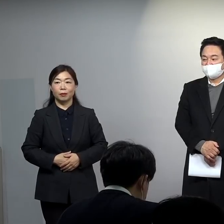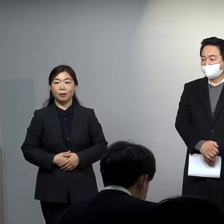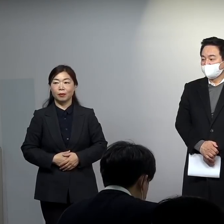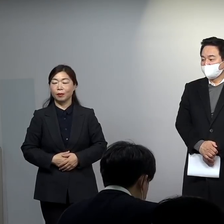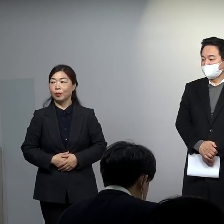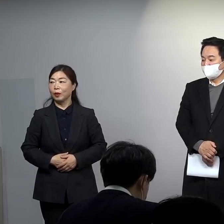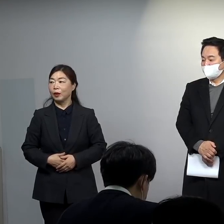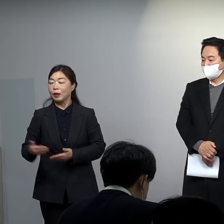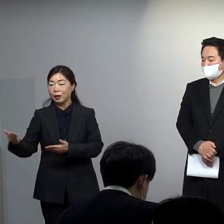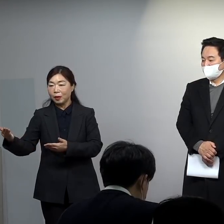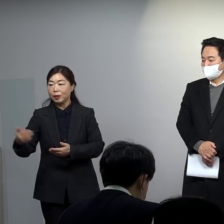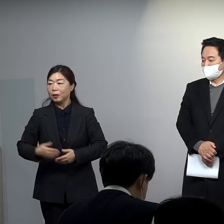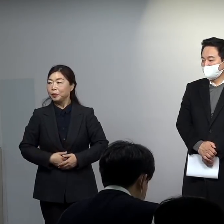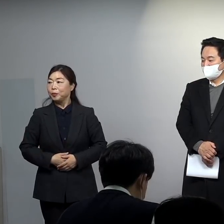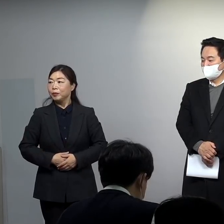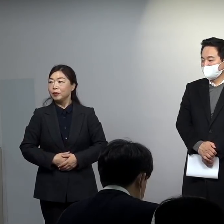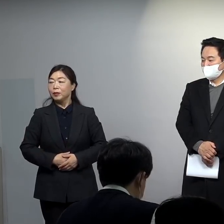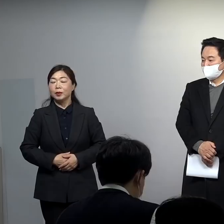네,